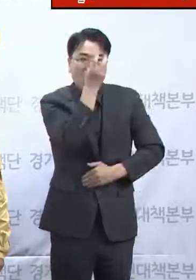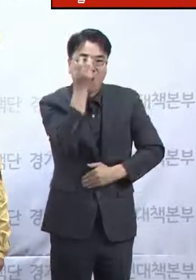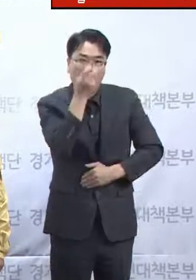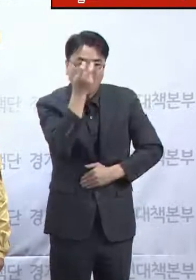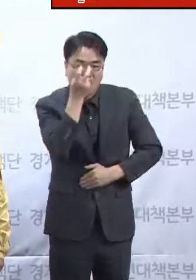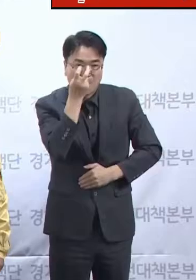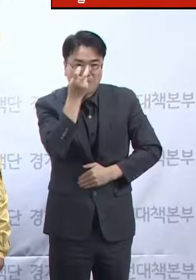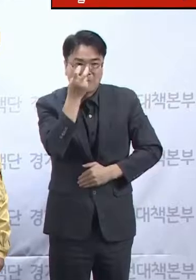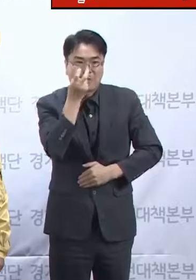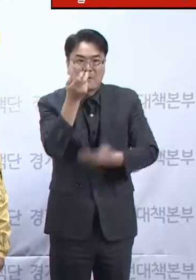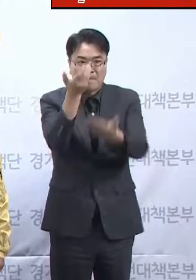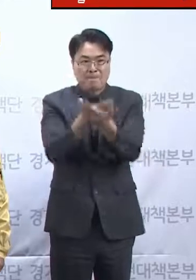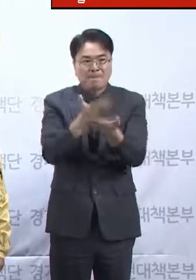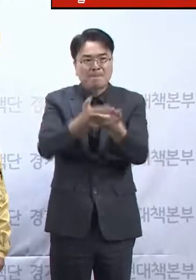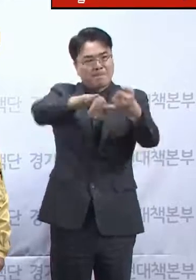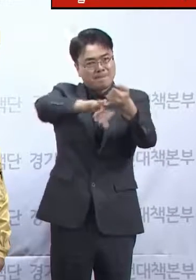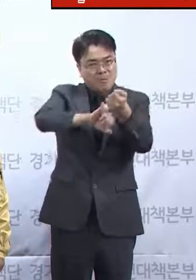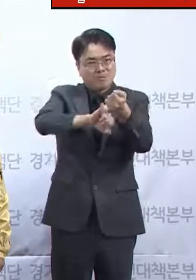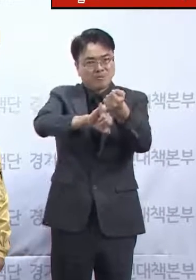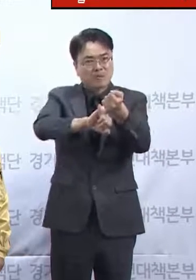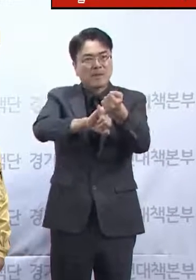검사를 받으셔야 합니다.